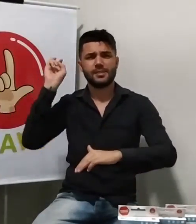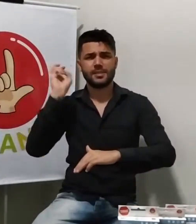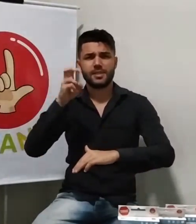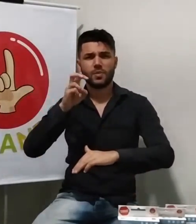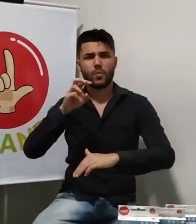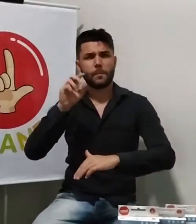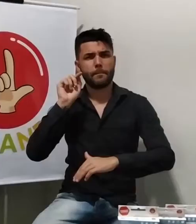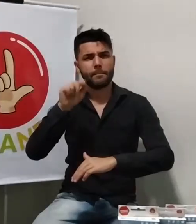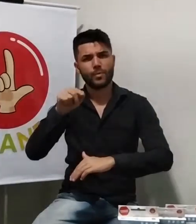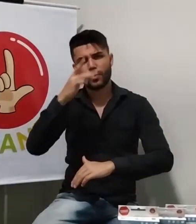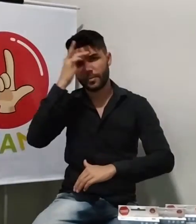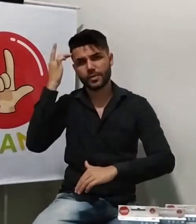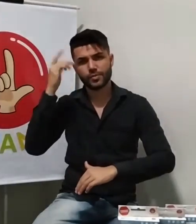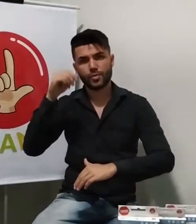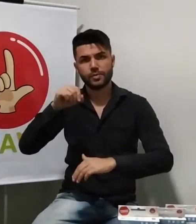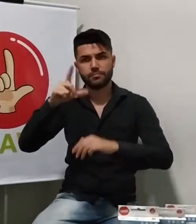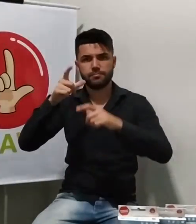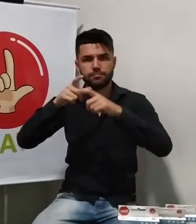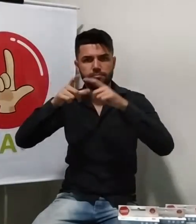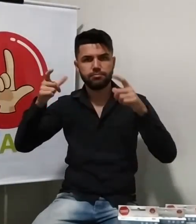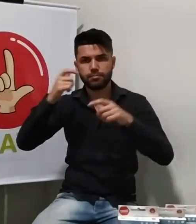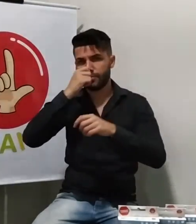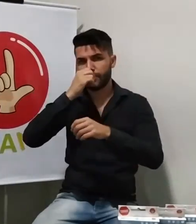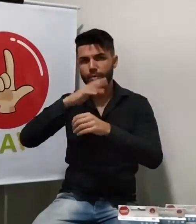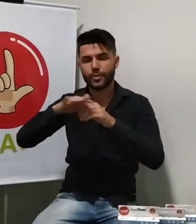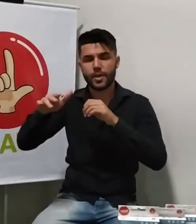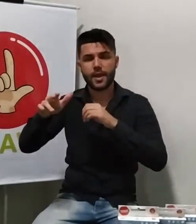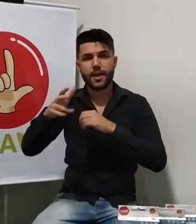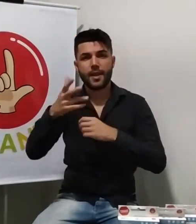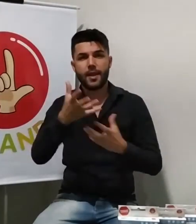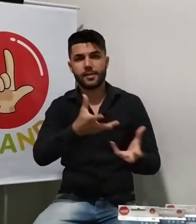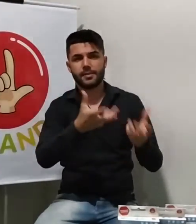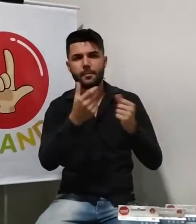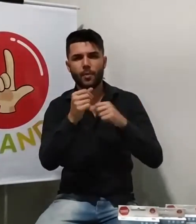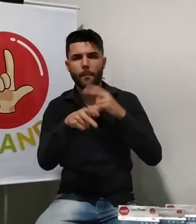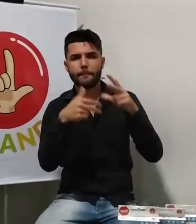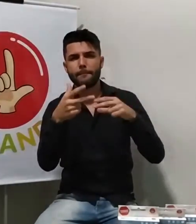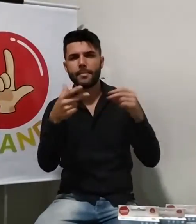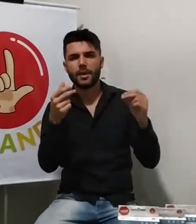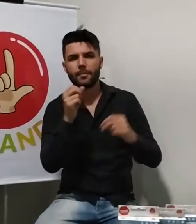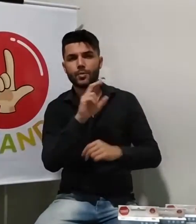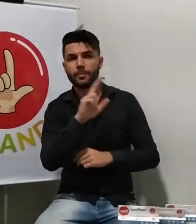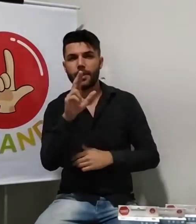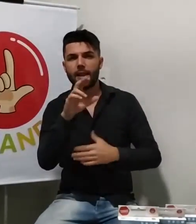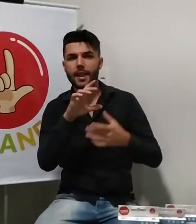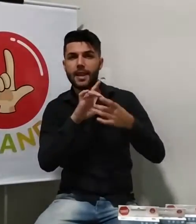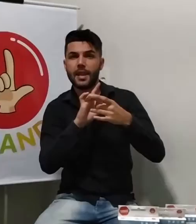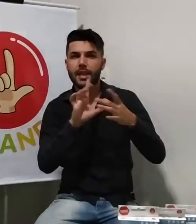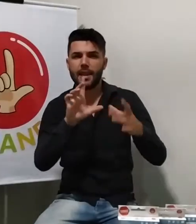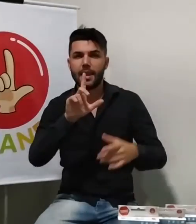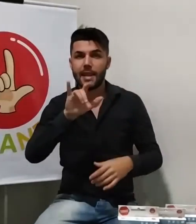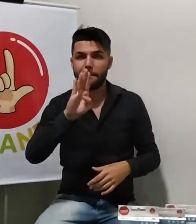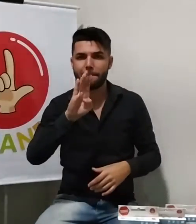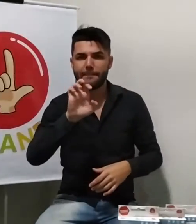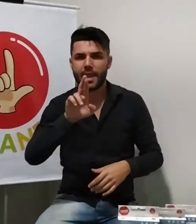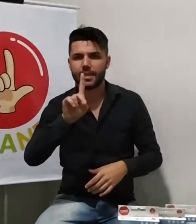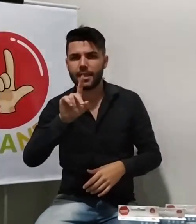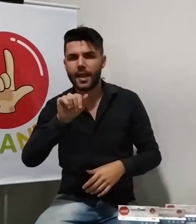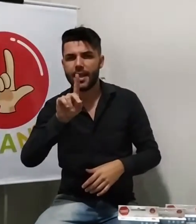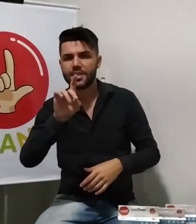pessoas convidadas e ali recebi um prêmio chamado Prêmio Liberdade. Tive ali a oportunidade de compartilhar com o público que estava presente um pouco